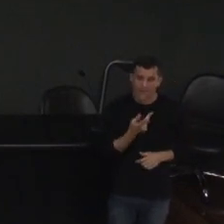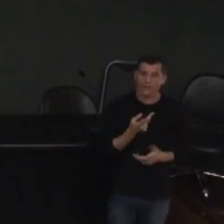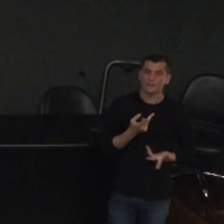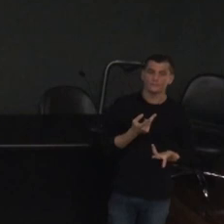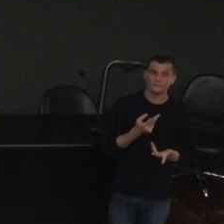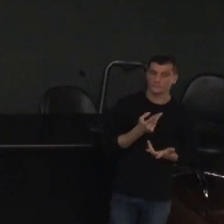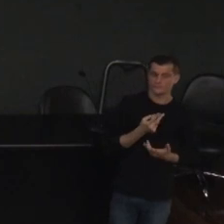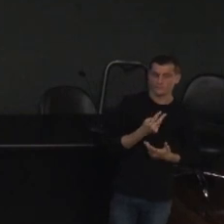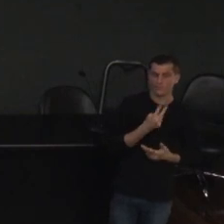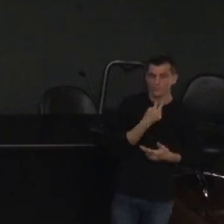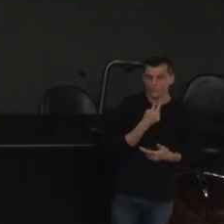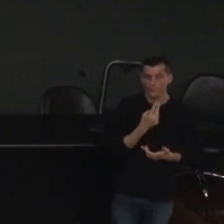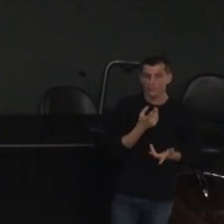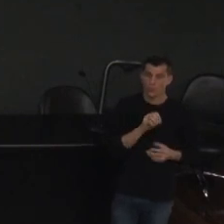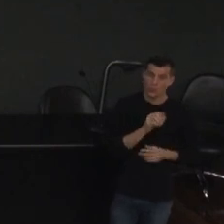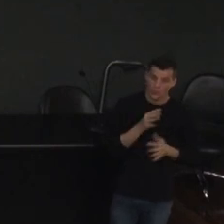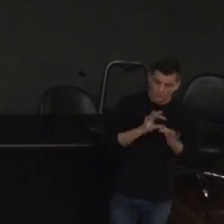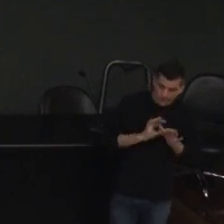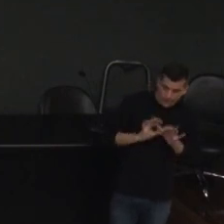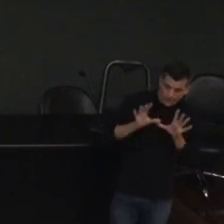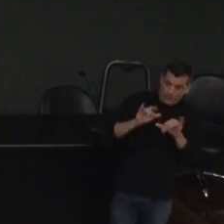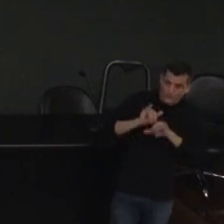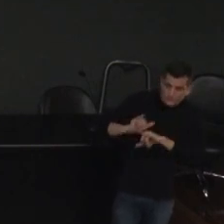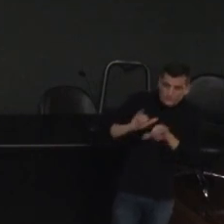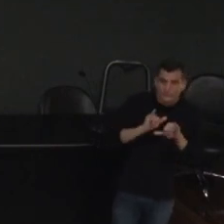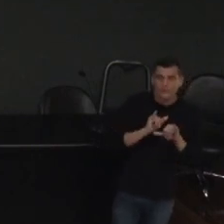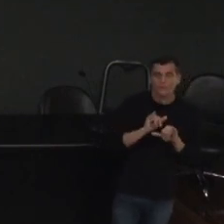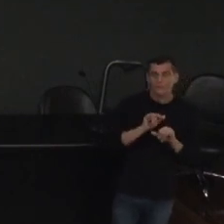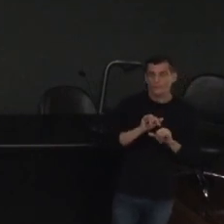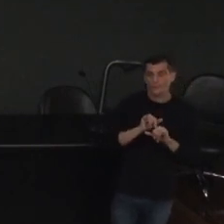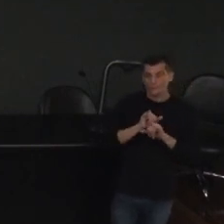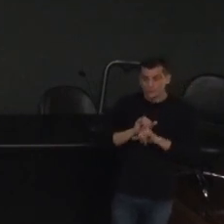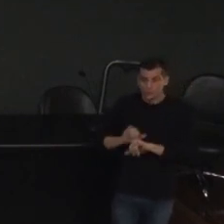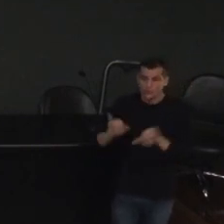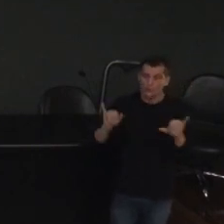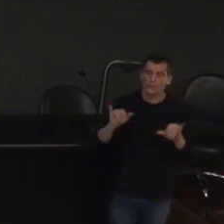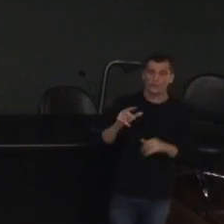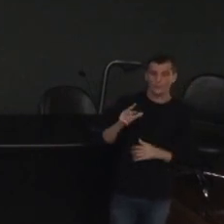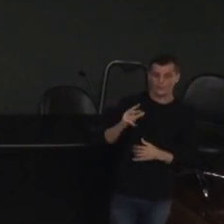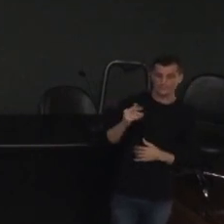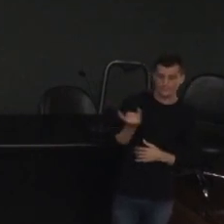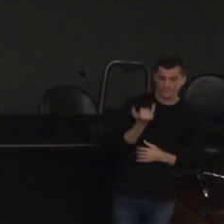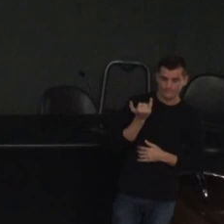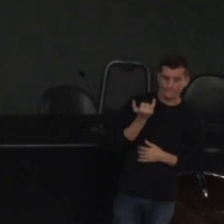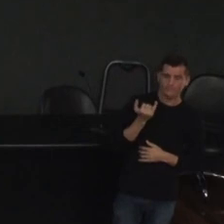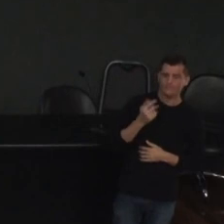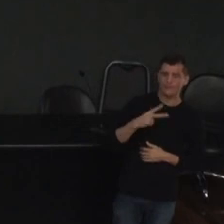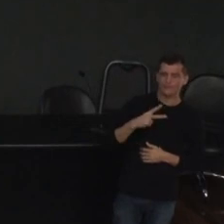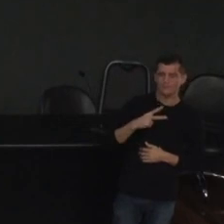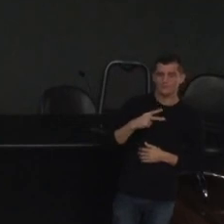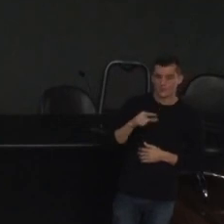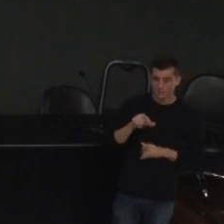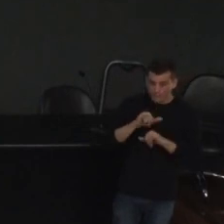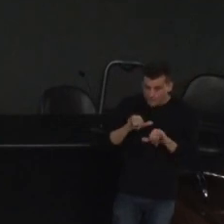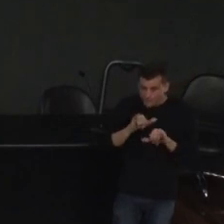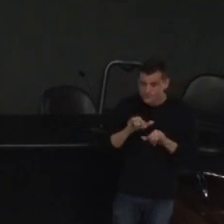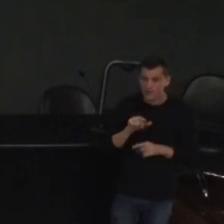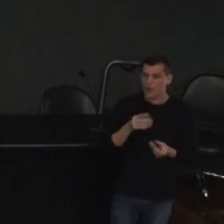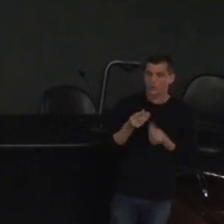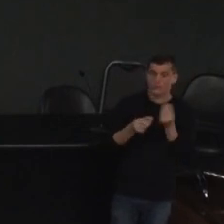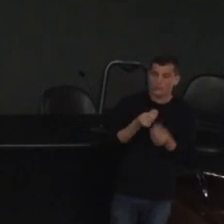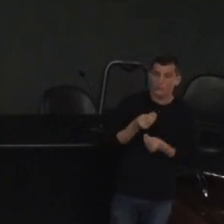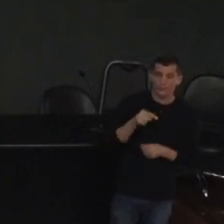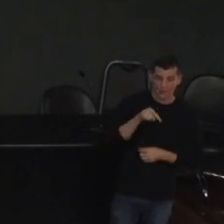esta divulgação você estará adiante desta previsão legal ou derivativo de previsão legal